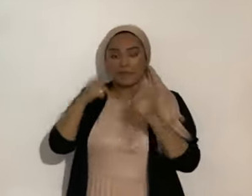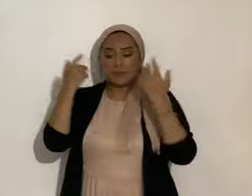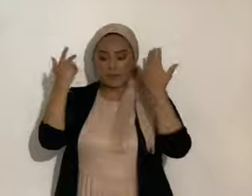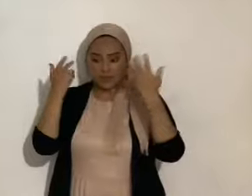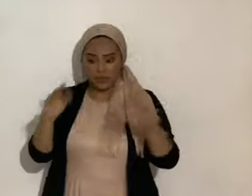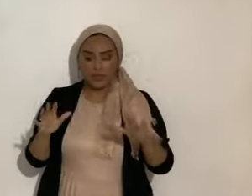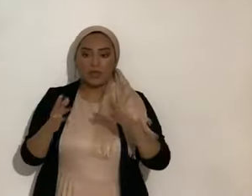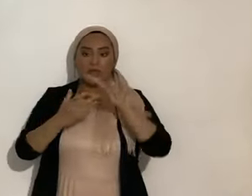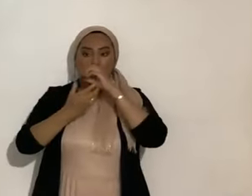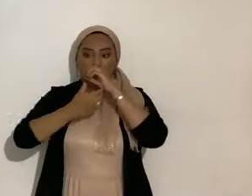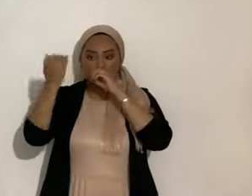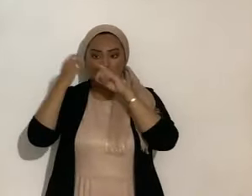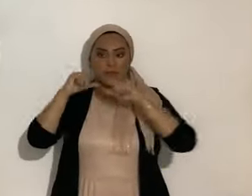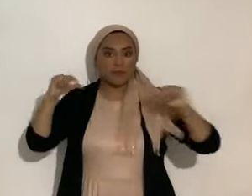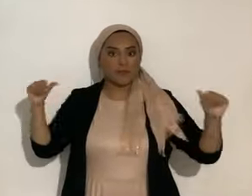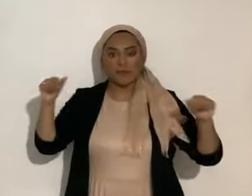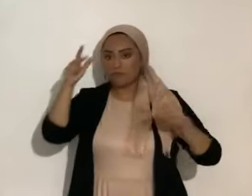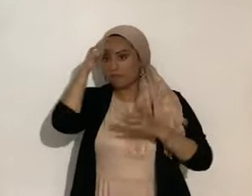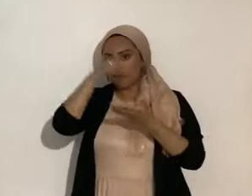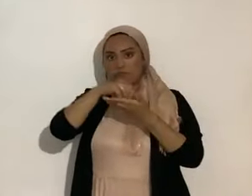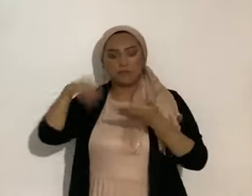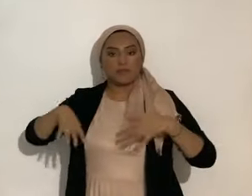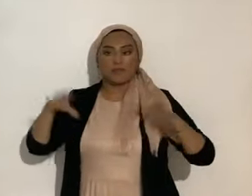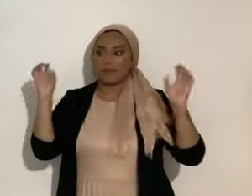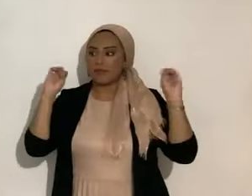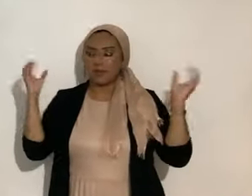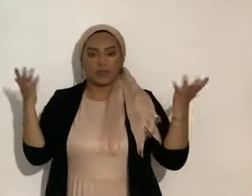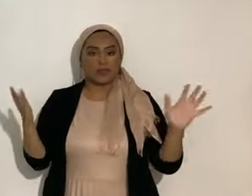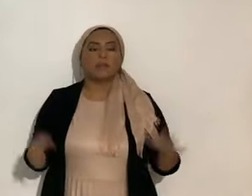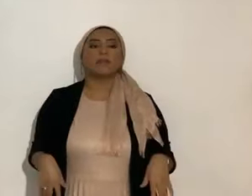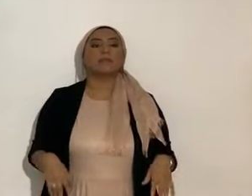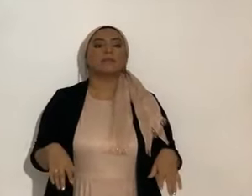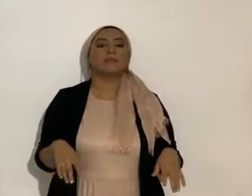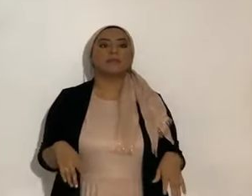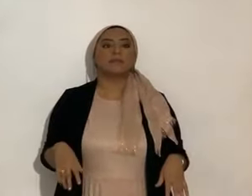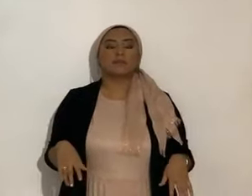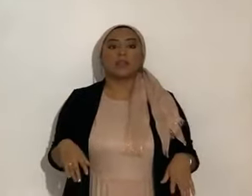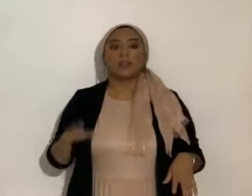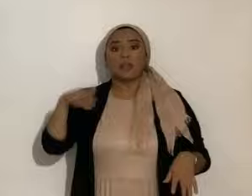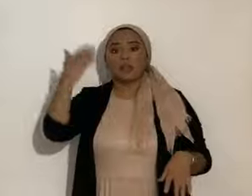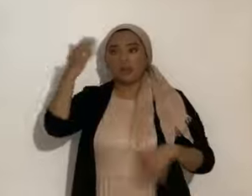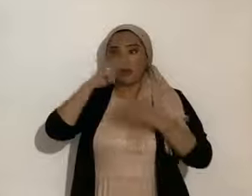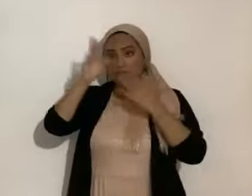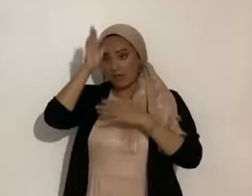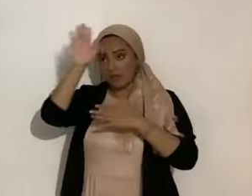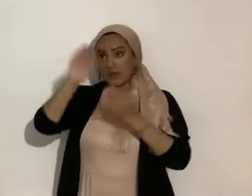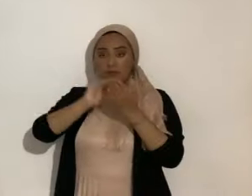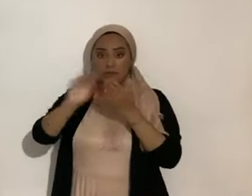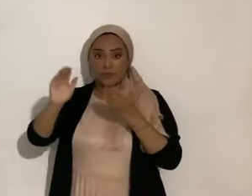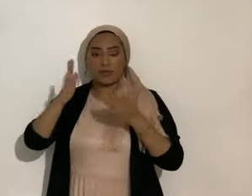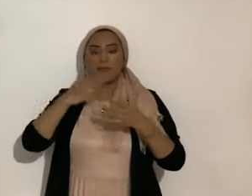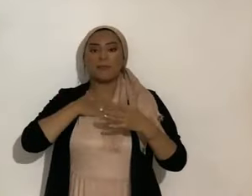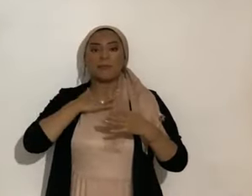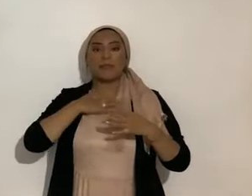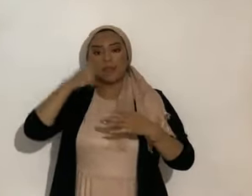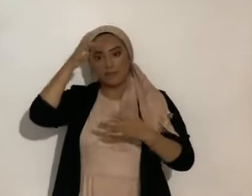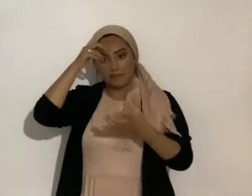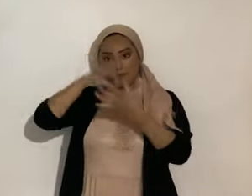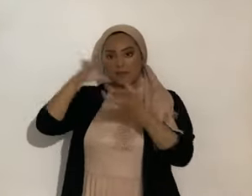habían tocado shofar y eso, y los demonios no salían. Bueno, la idea es que pues el Eterno permitió que yo le